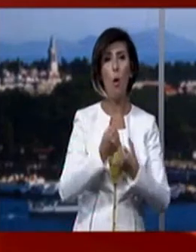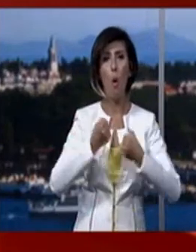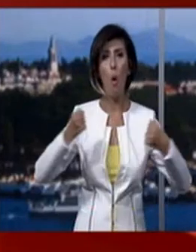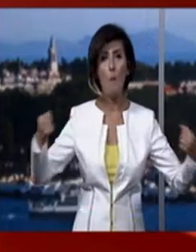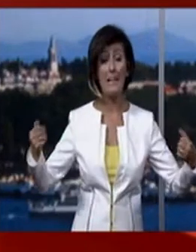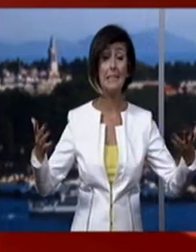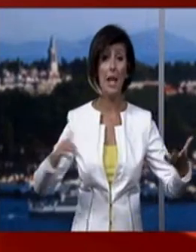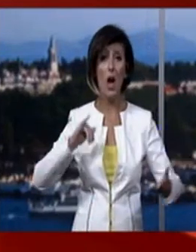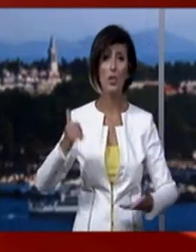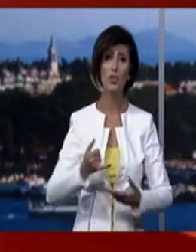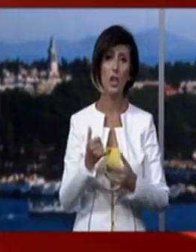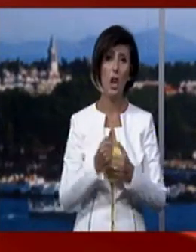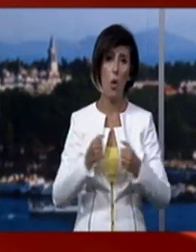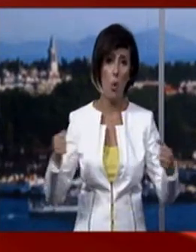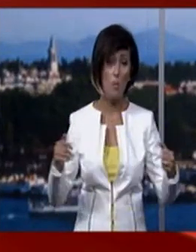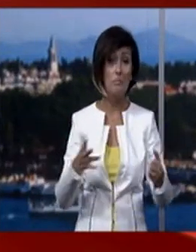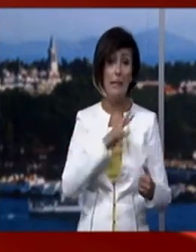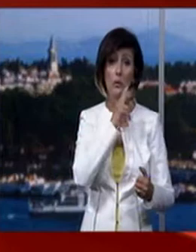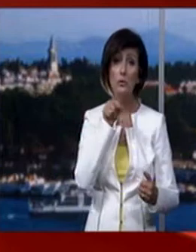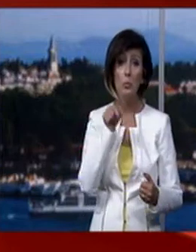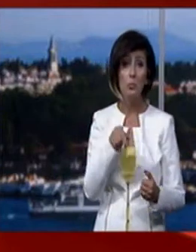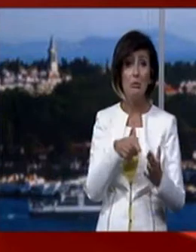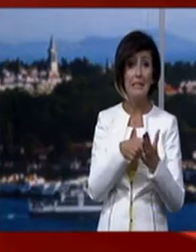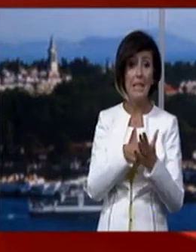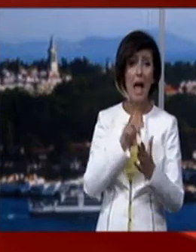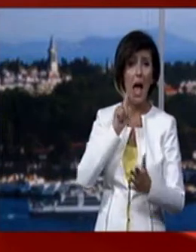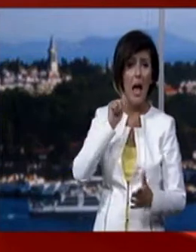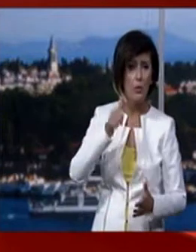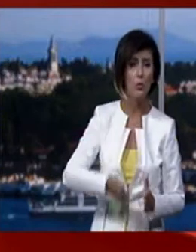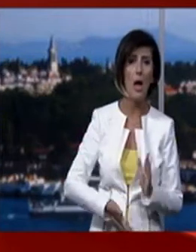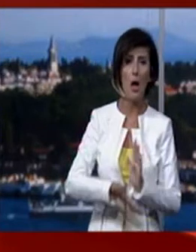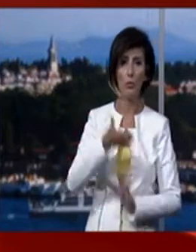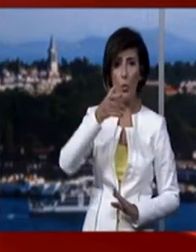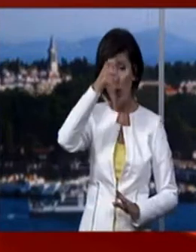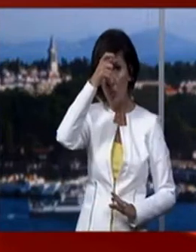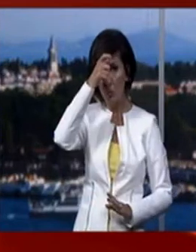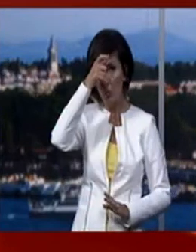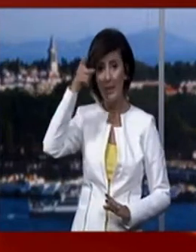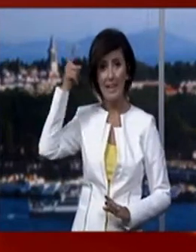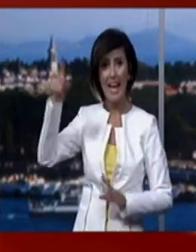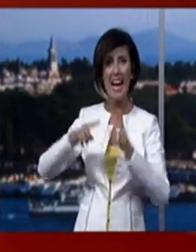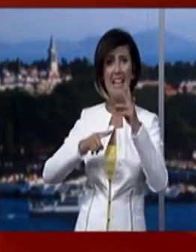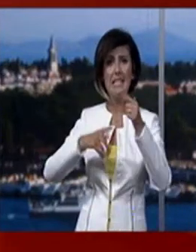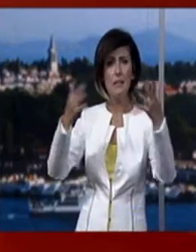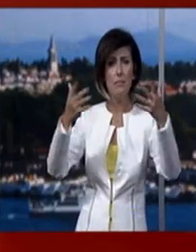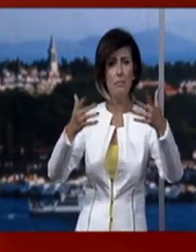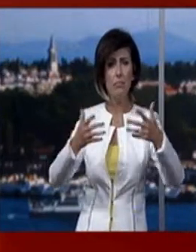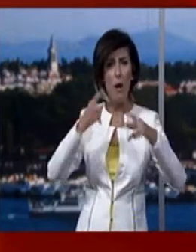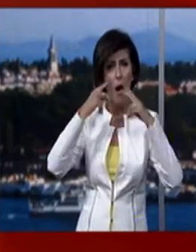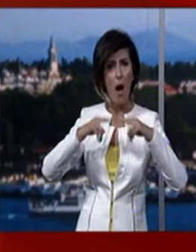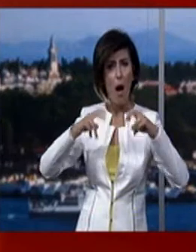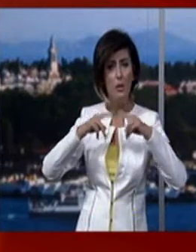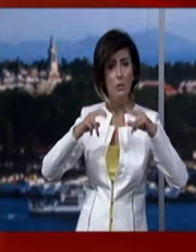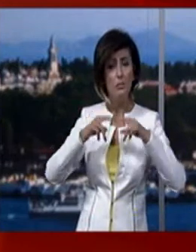obez, yani aşırı kilolu. Ve ne yazık ki bu sayı her geçen gün daha da artıyor. Türkiye İstatistik Kurumu'nun yaptığı